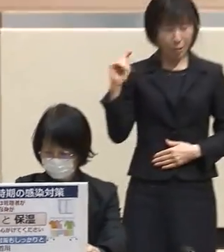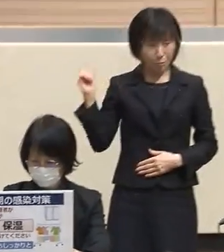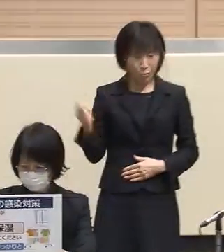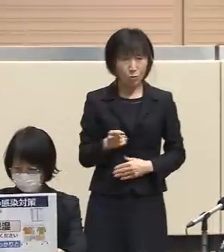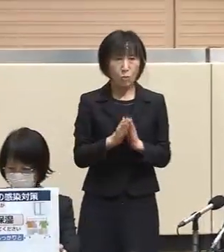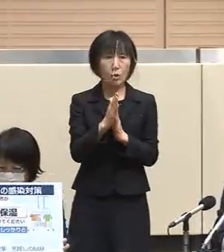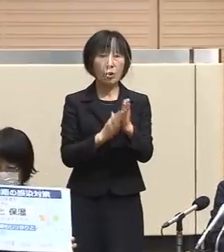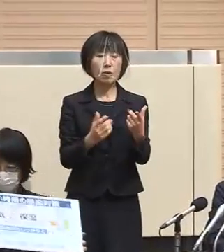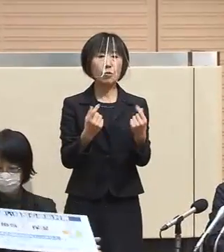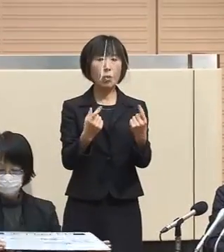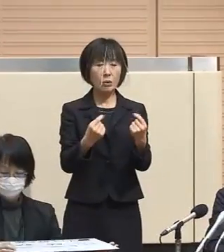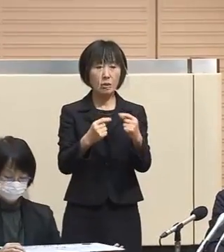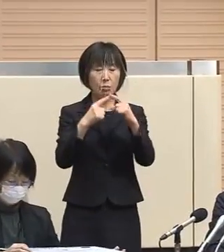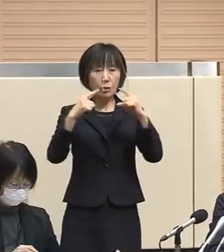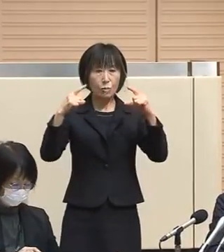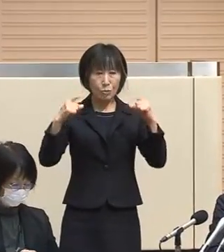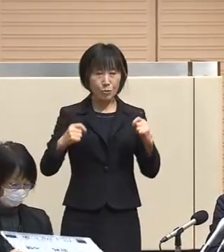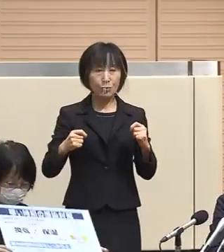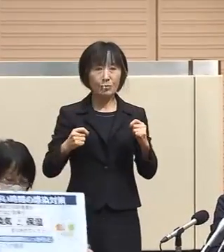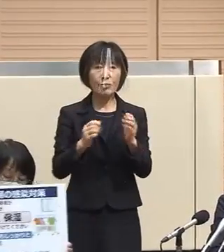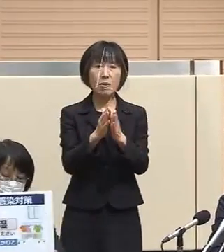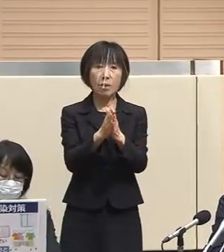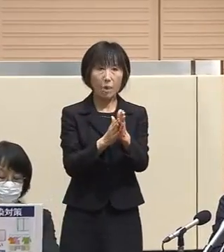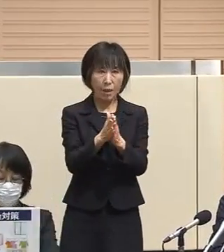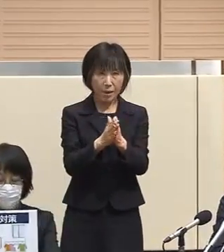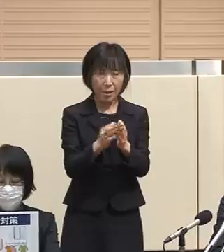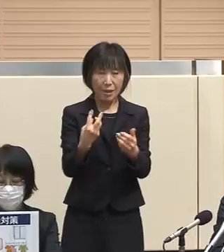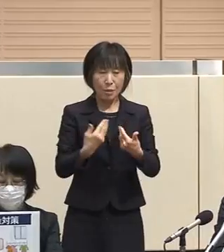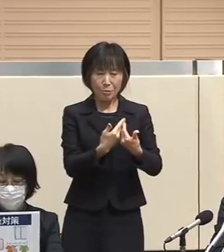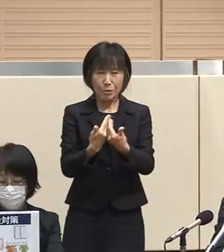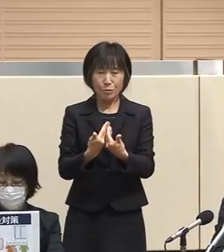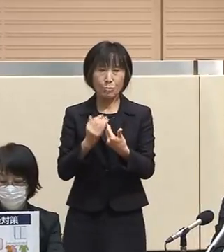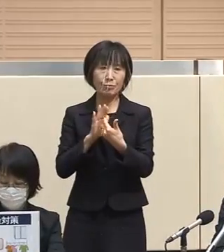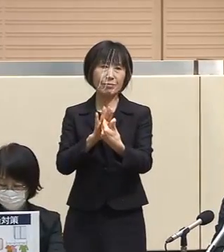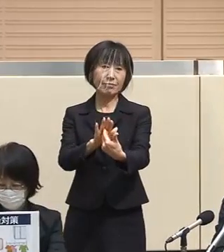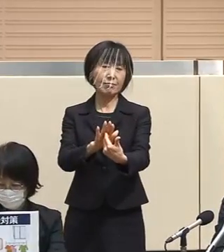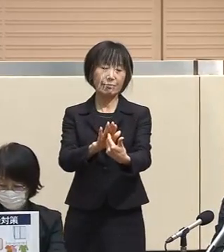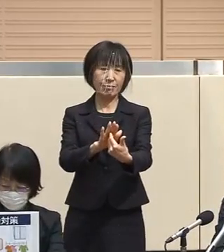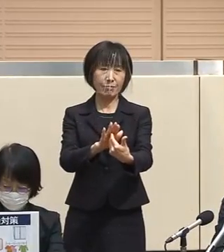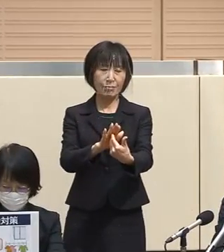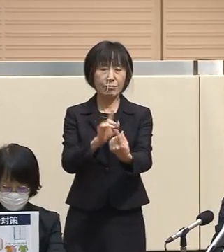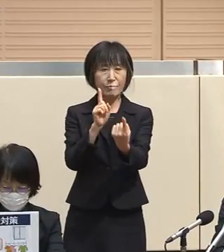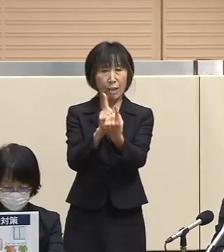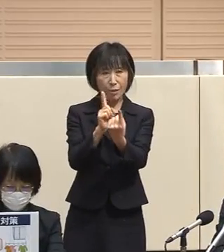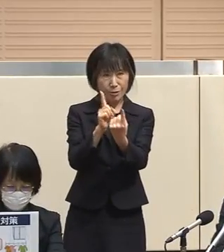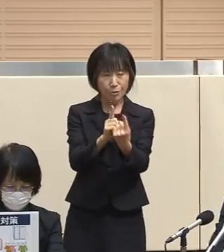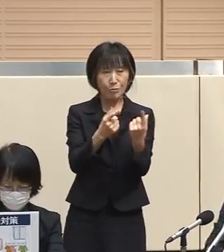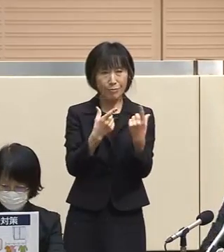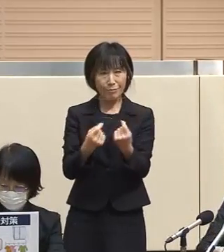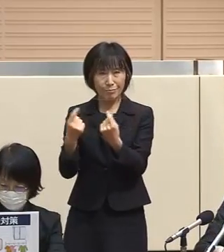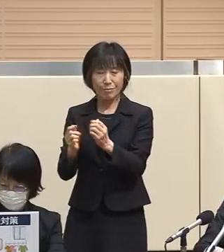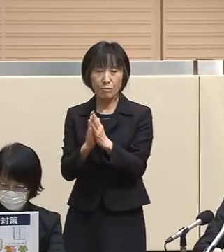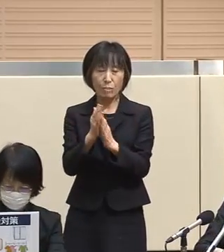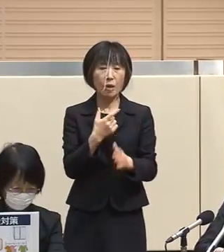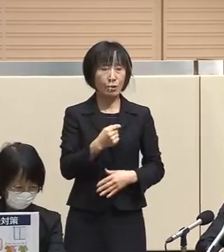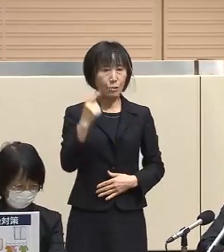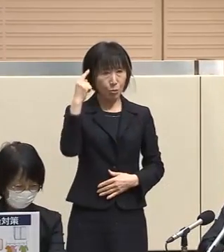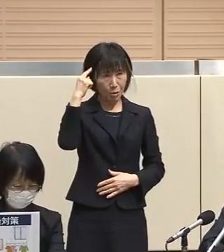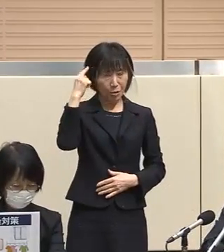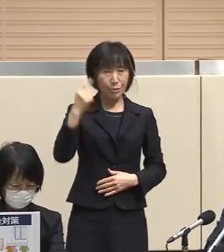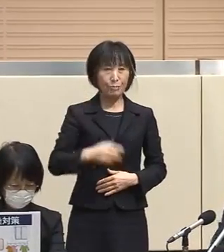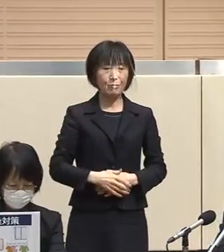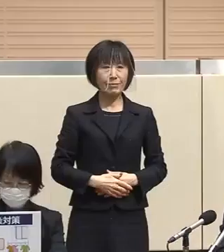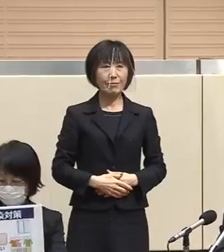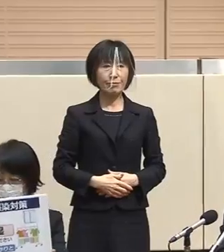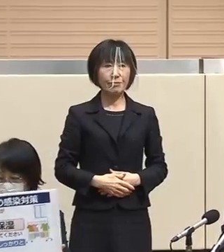ておりますマスクの着用、手洗い、3密の回避、そういった対策もしっかりとお願いしたいと思います。